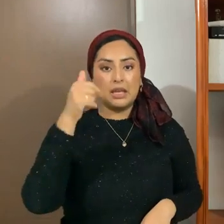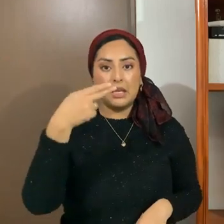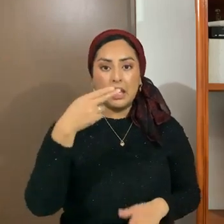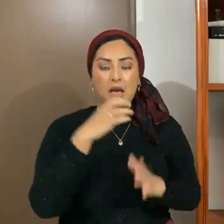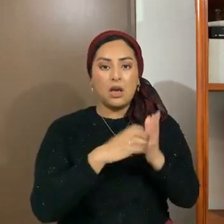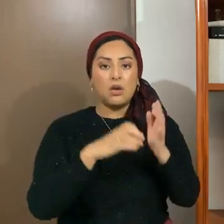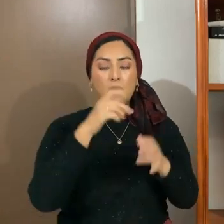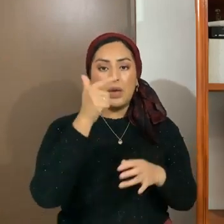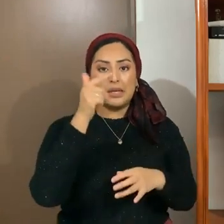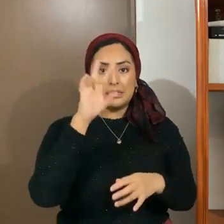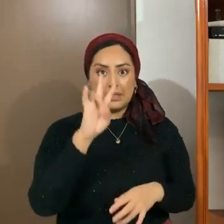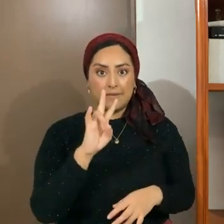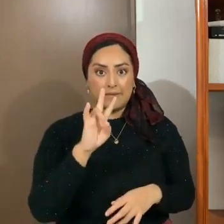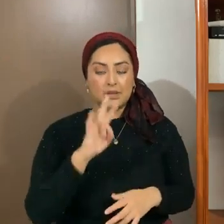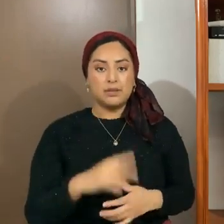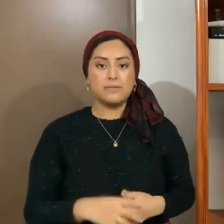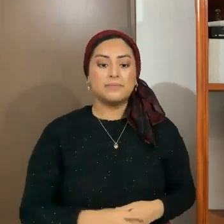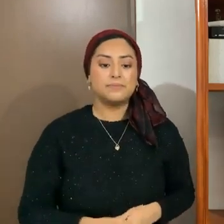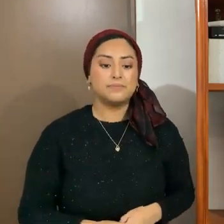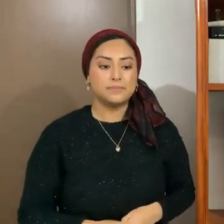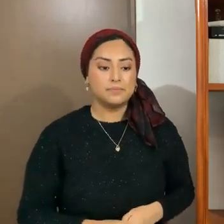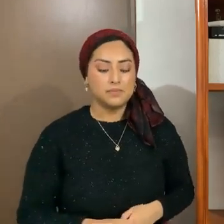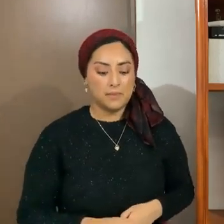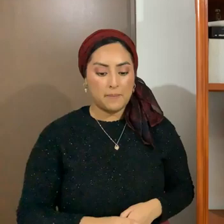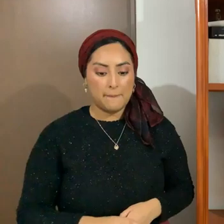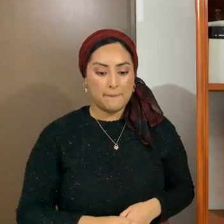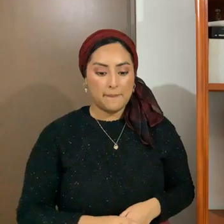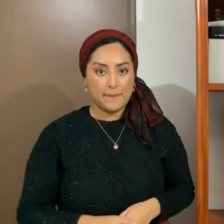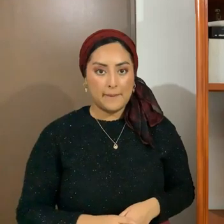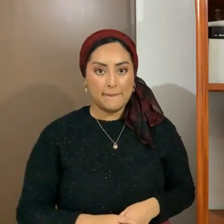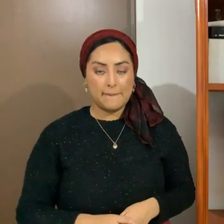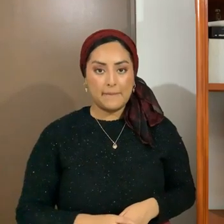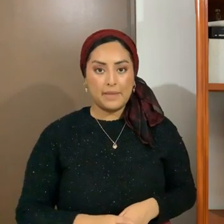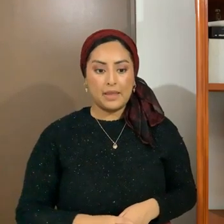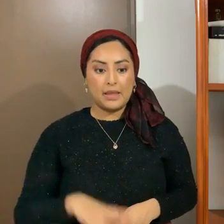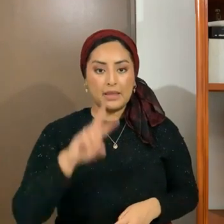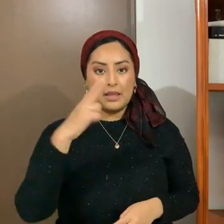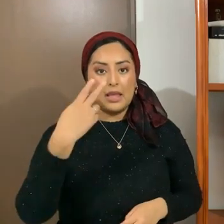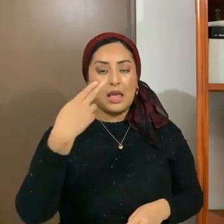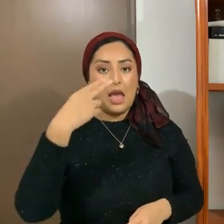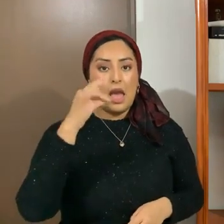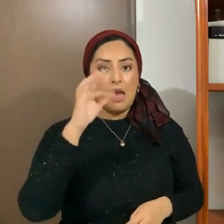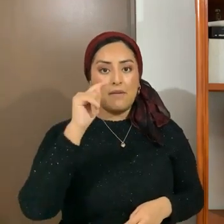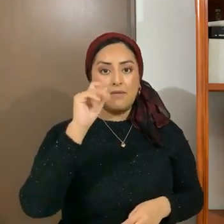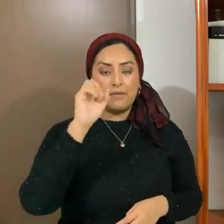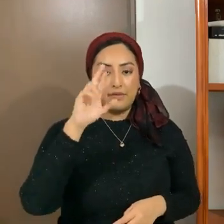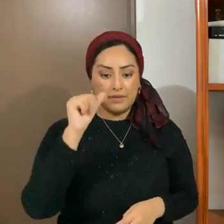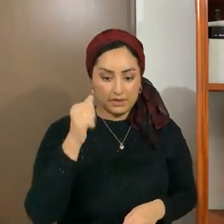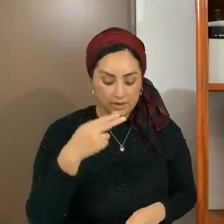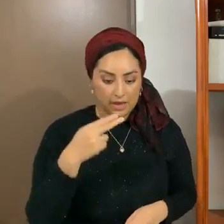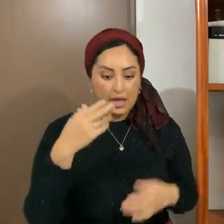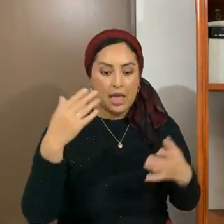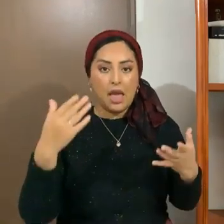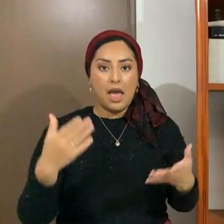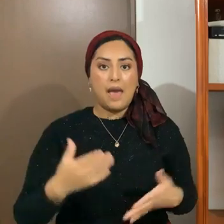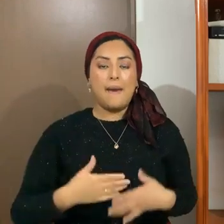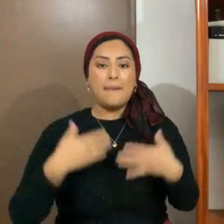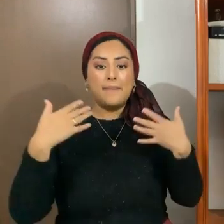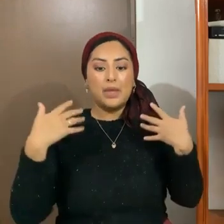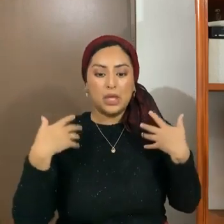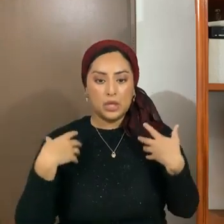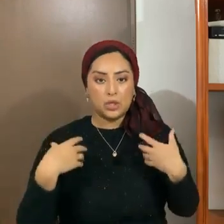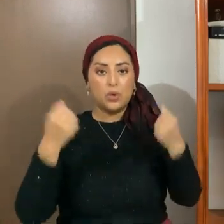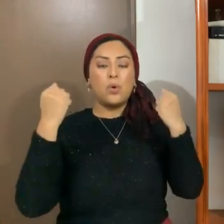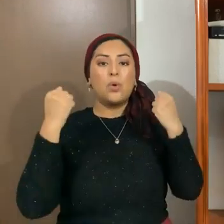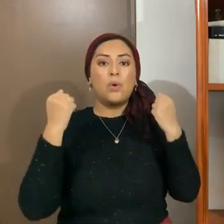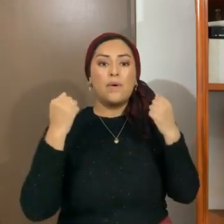para allá. Isaías 27 y vamos a empezar con la segunda Haftará y vamos a hacerlo con gozo y con ánimo